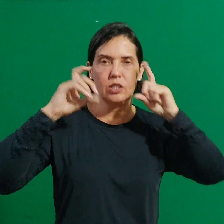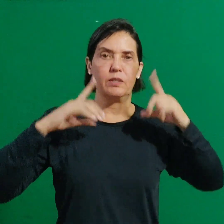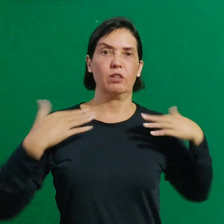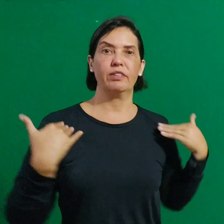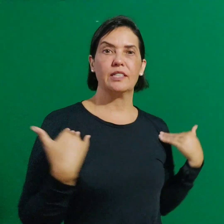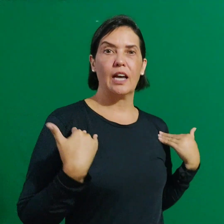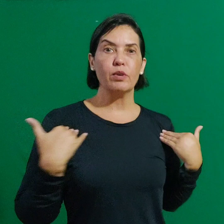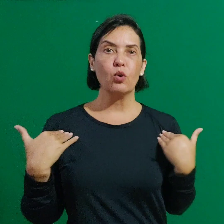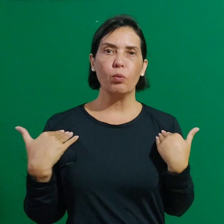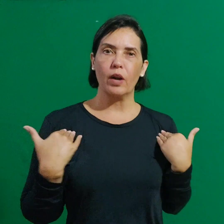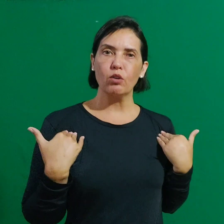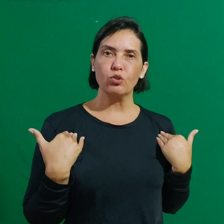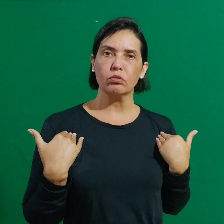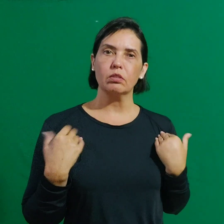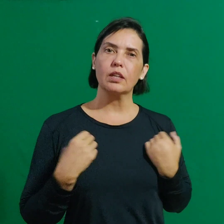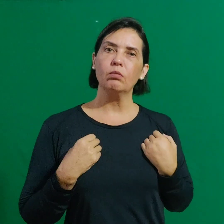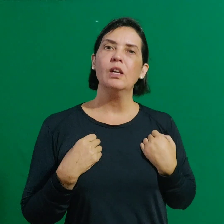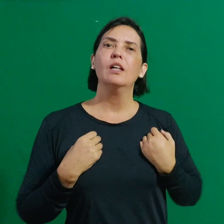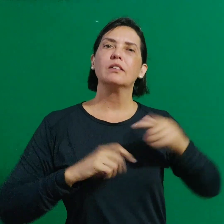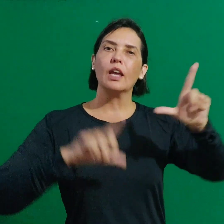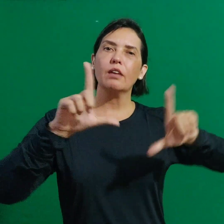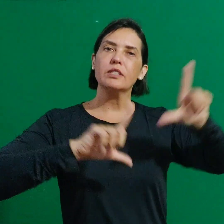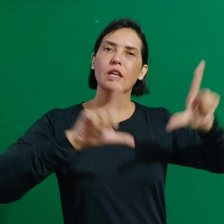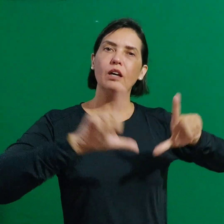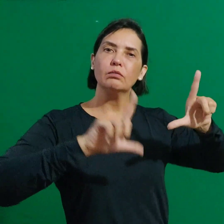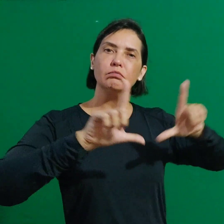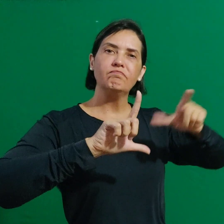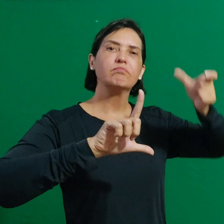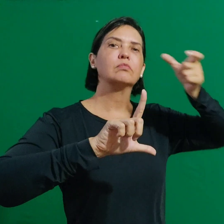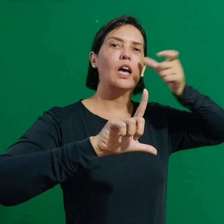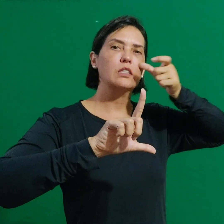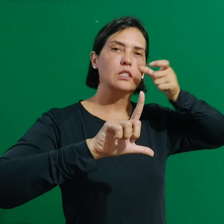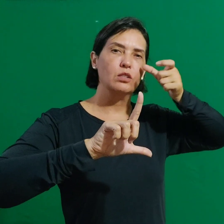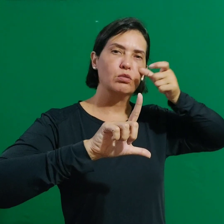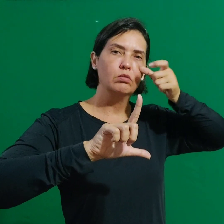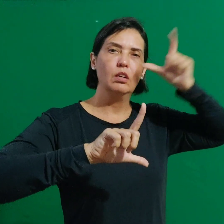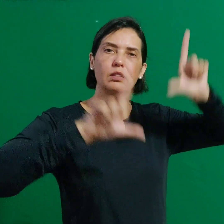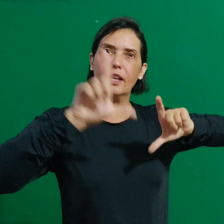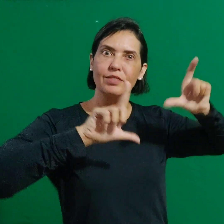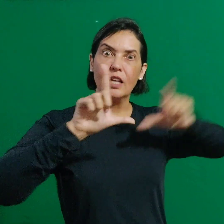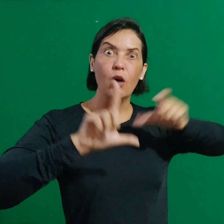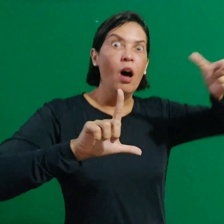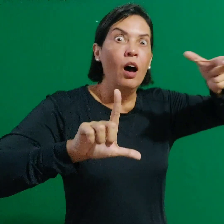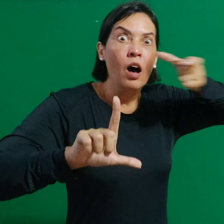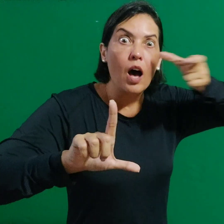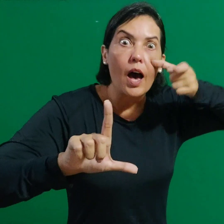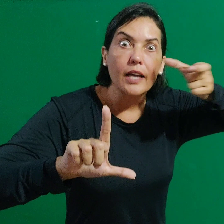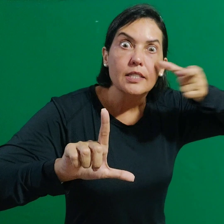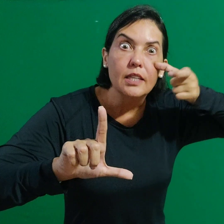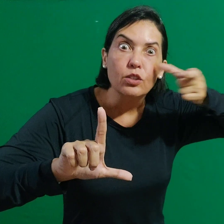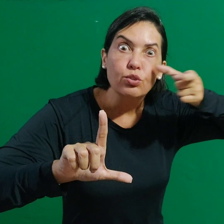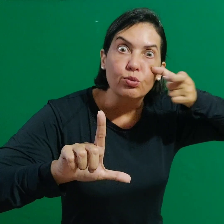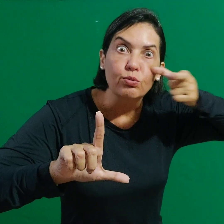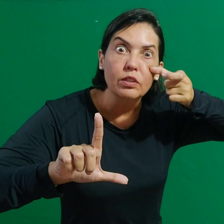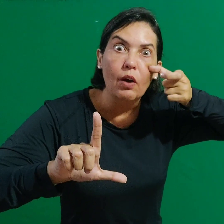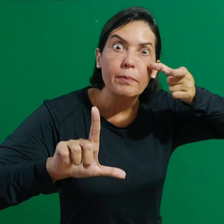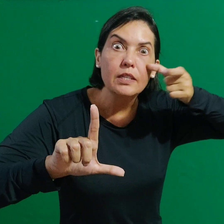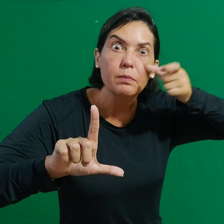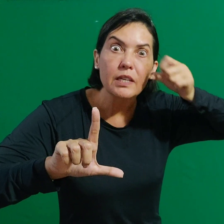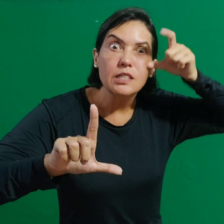expressão facial e corporal junto. Então, televisão, assisto. Televisão, assisto. Então, a minha expressão,